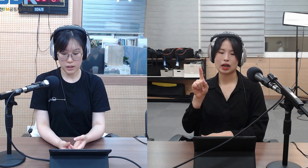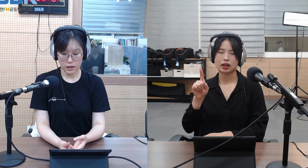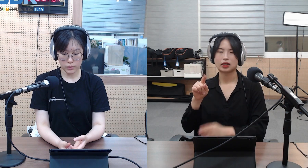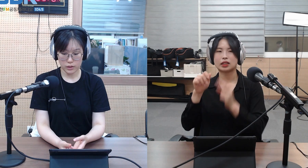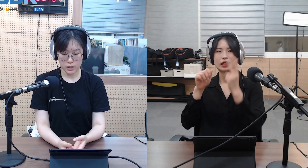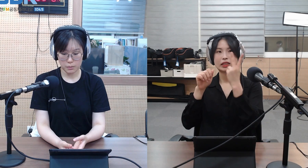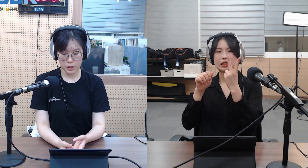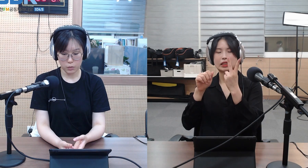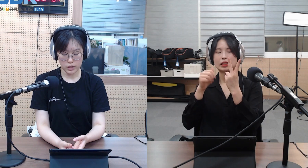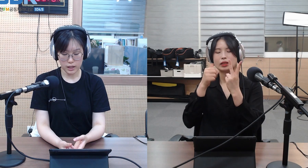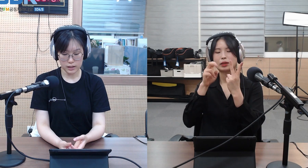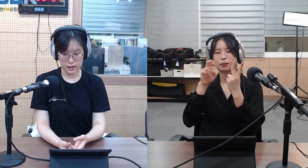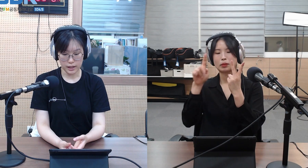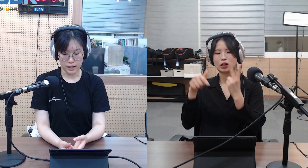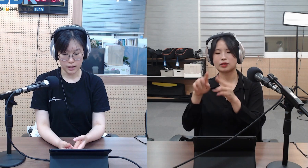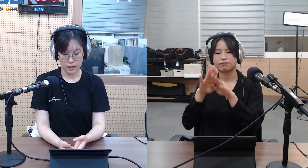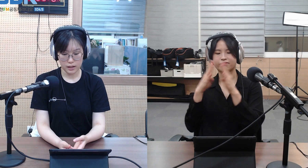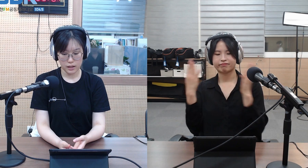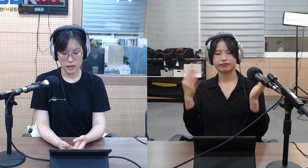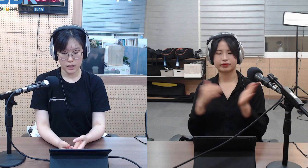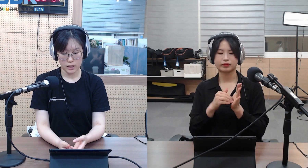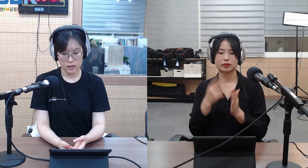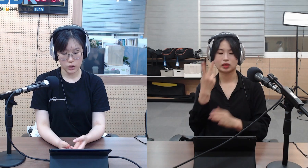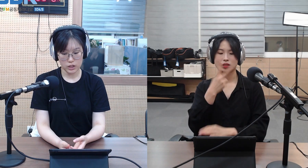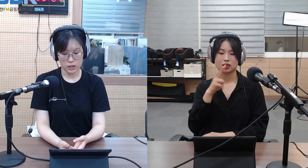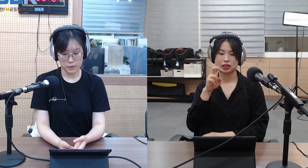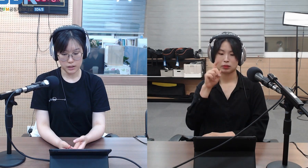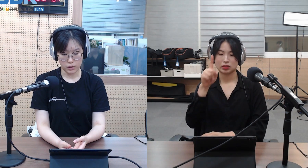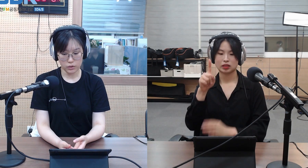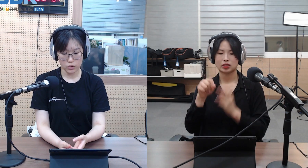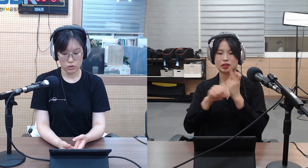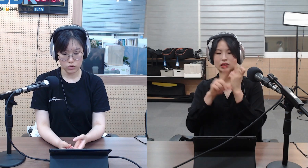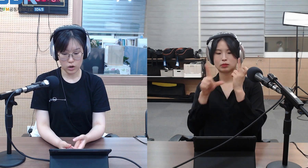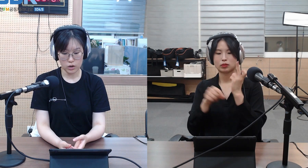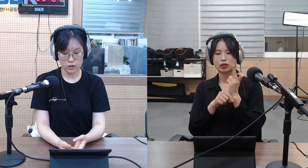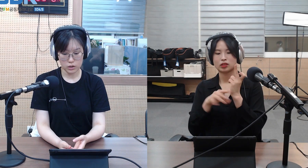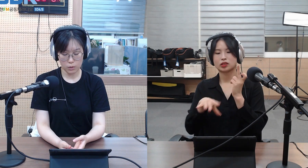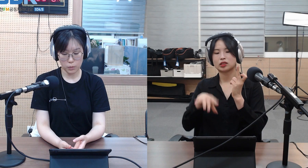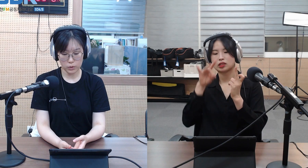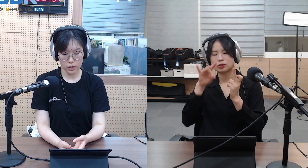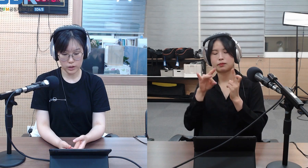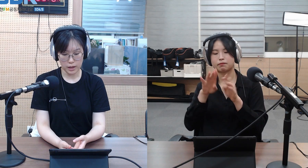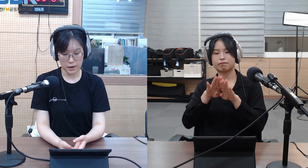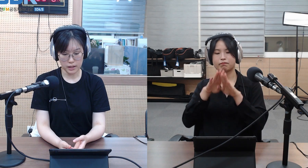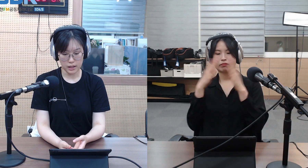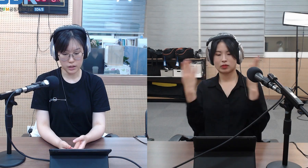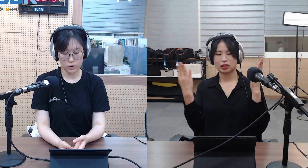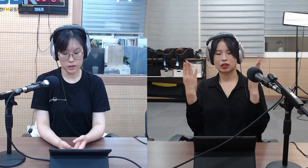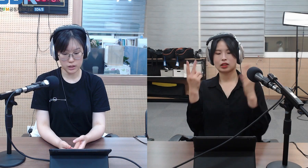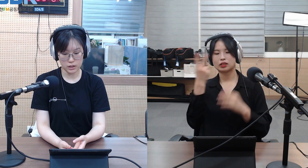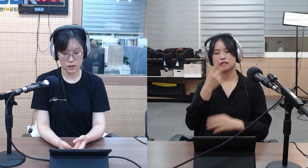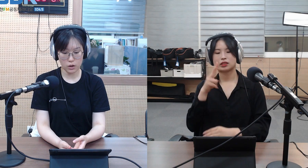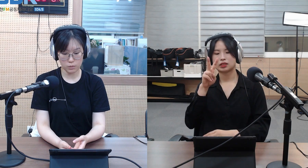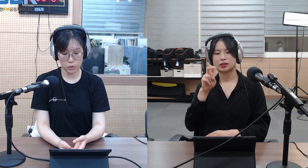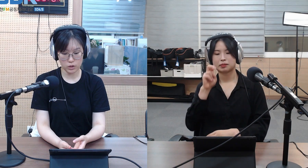2021년 12월 창단해 2022년 6월 성폭력 예방 인형극을 처음으로